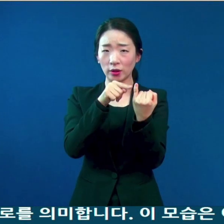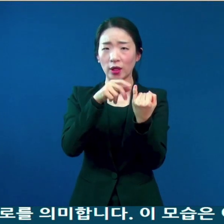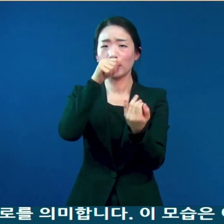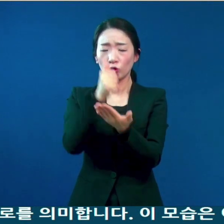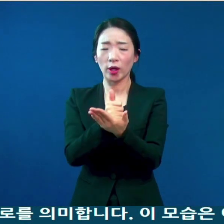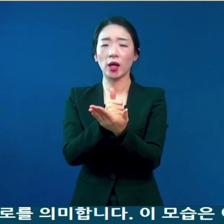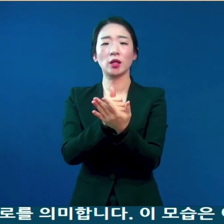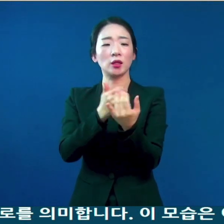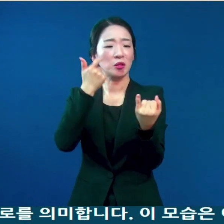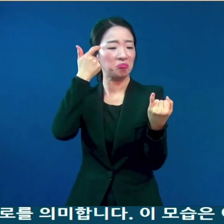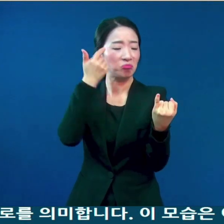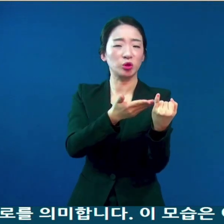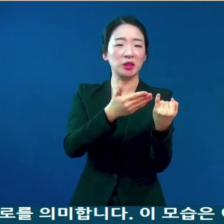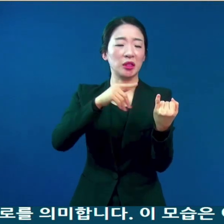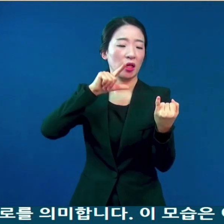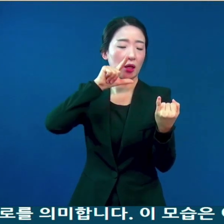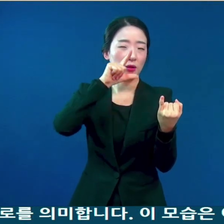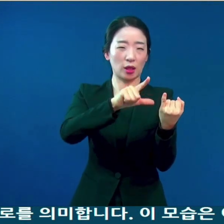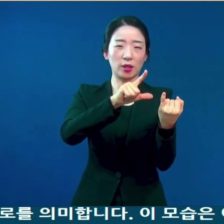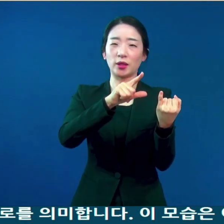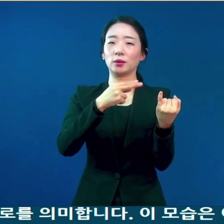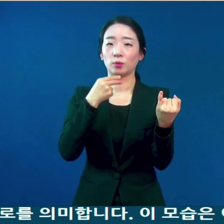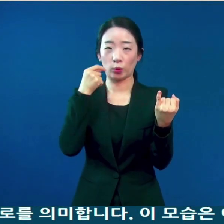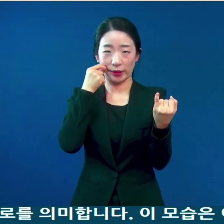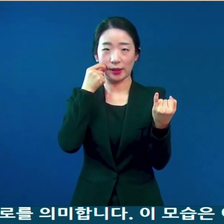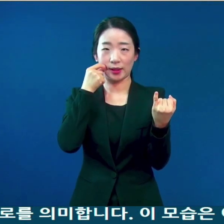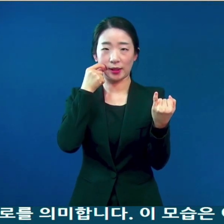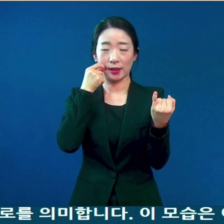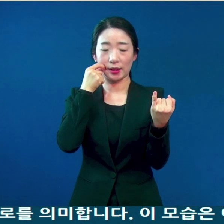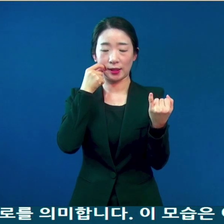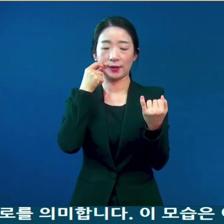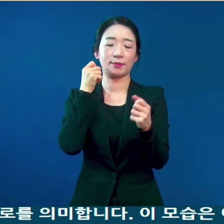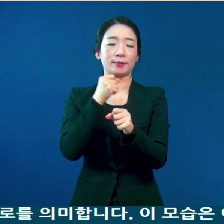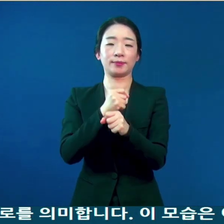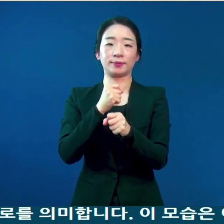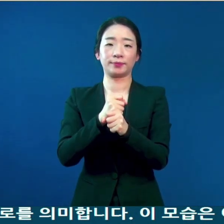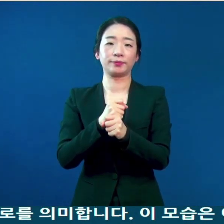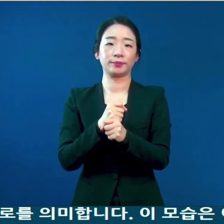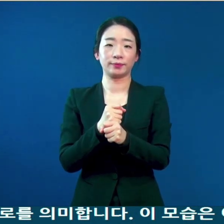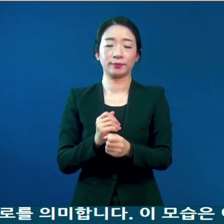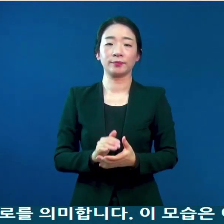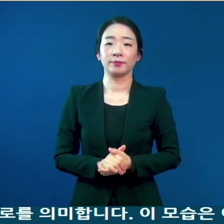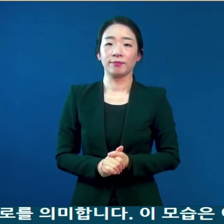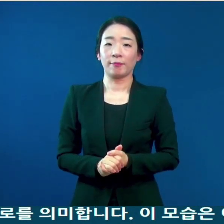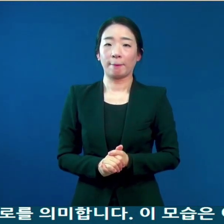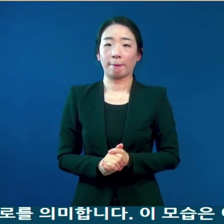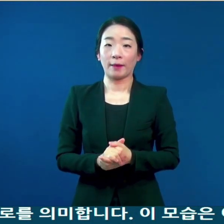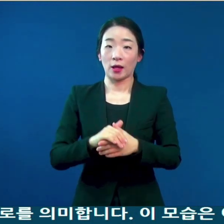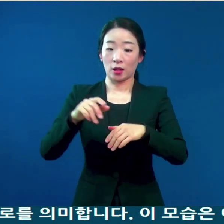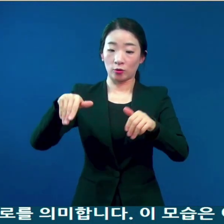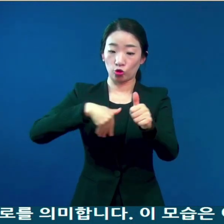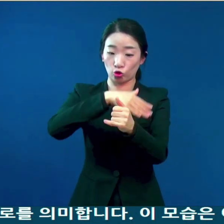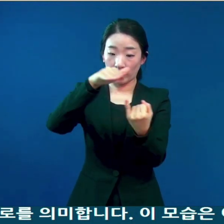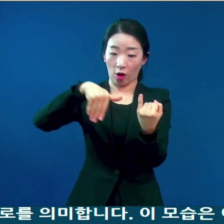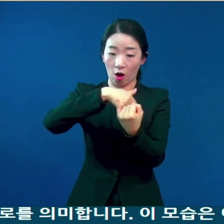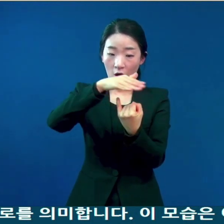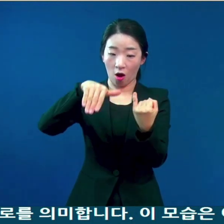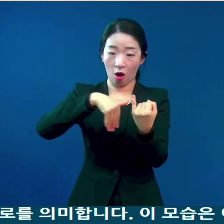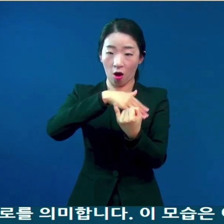되었다는 것입니다. 여러분, 예수님께서 만약에 서기관과 바리새인들 그리고 주변에 있는